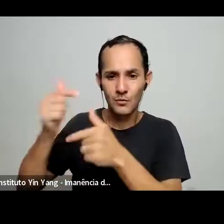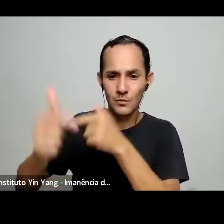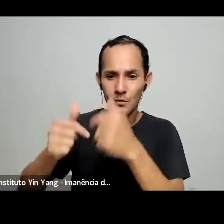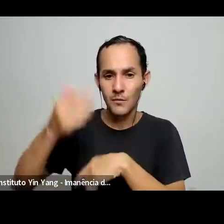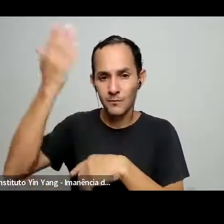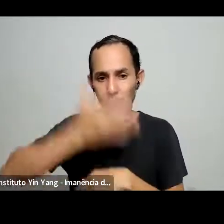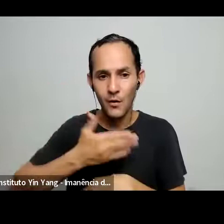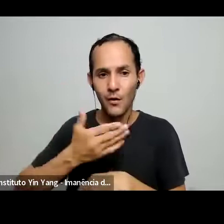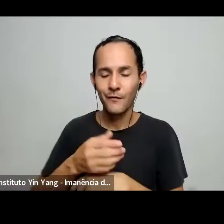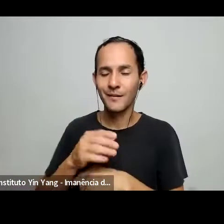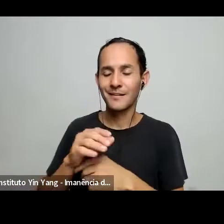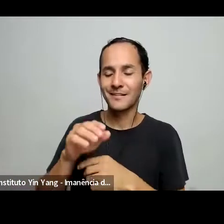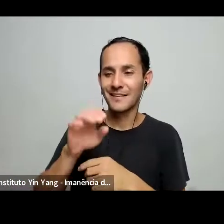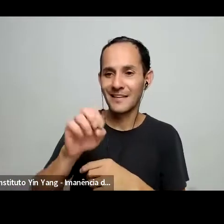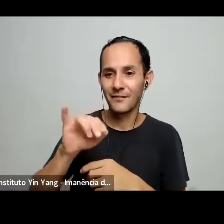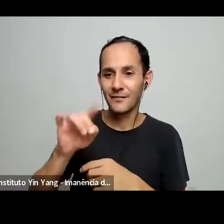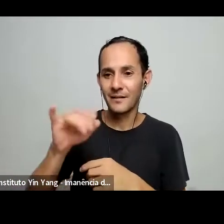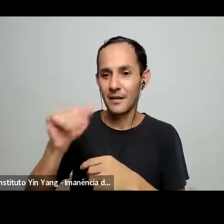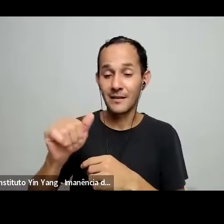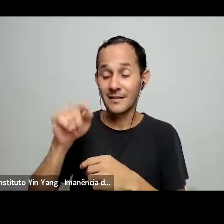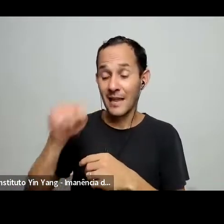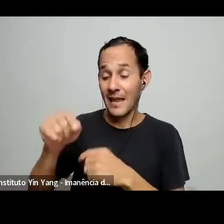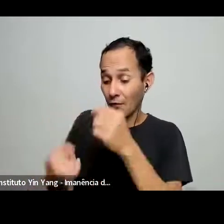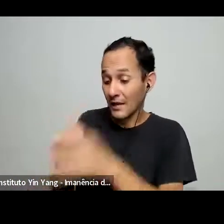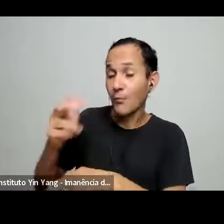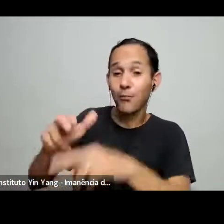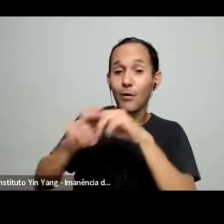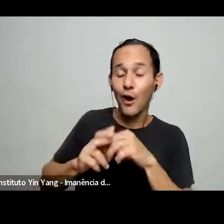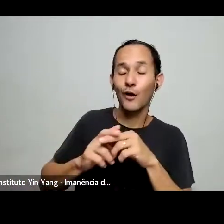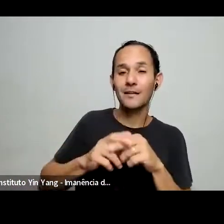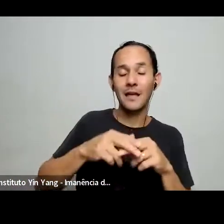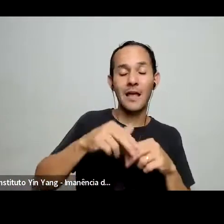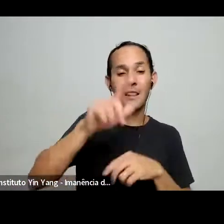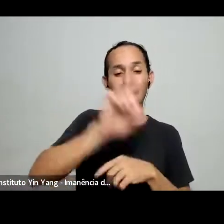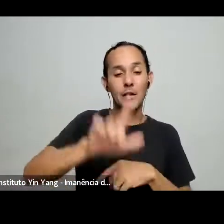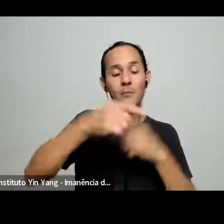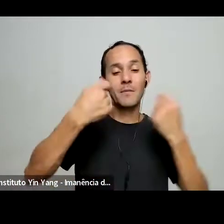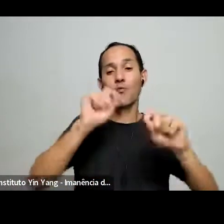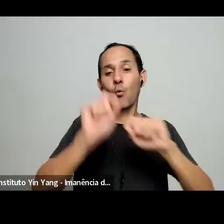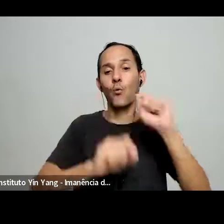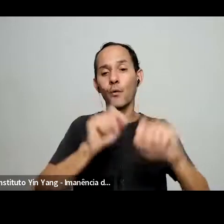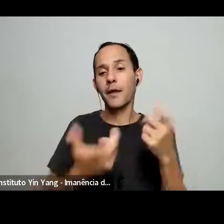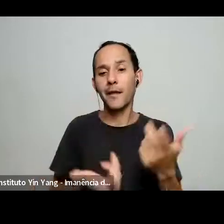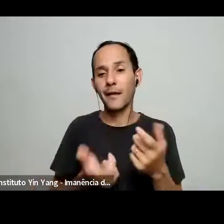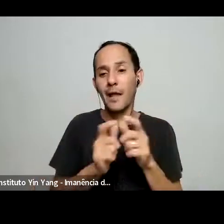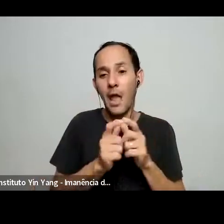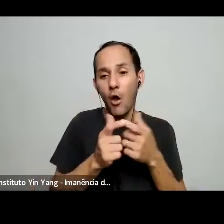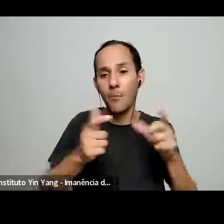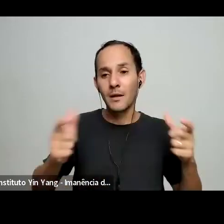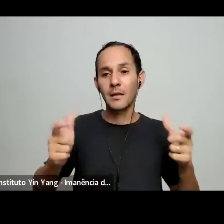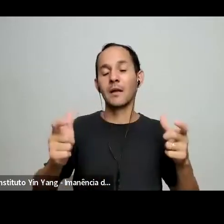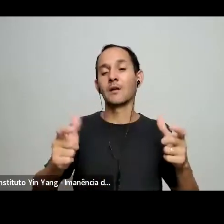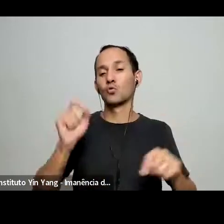com a BIREME, e ele nasce de uma necessidade da literatura que ligada ao aumento da